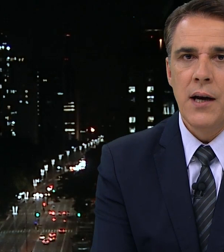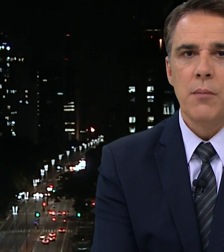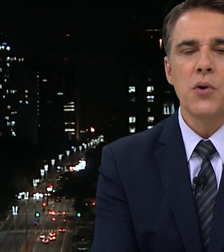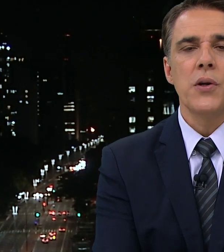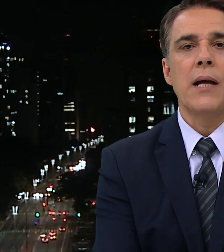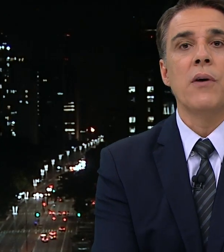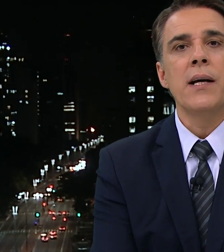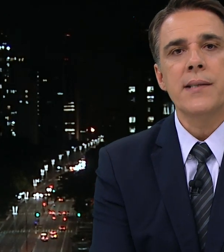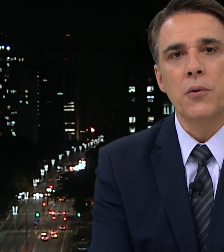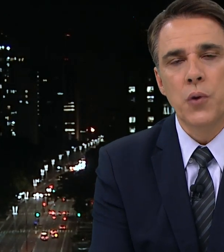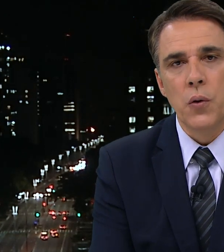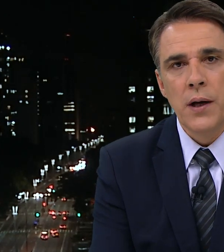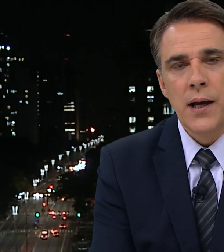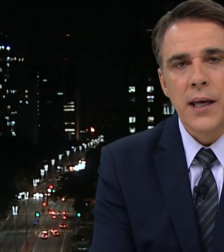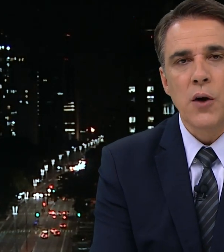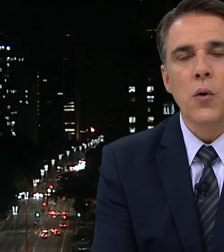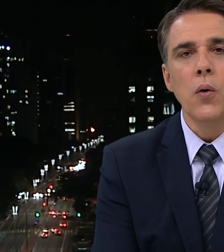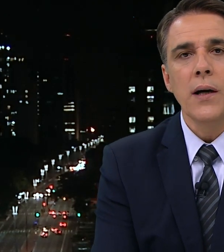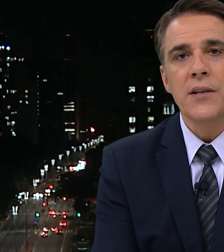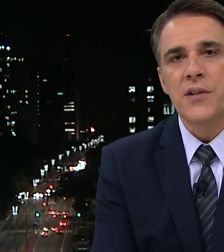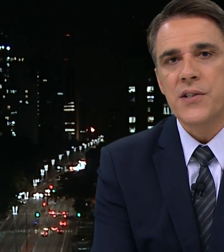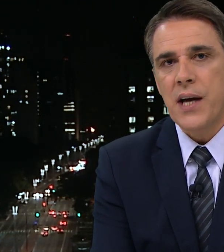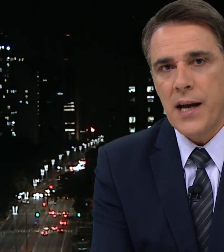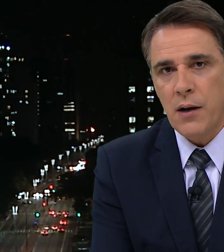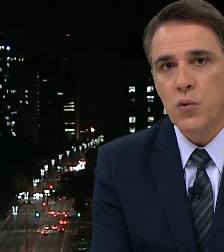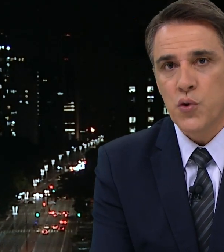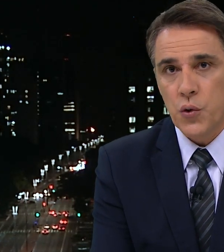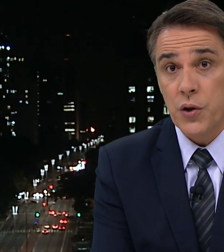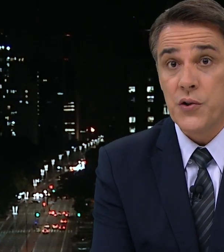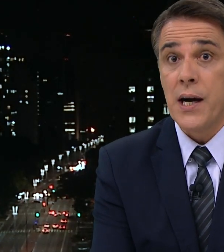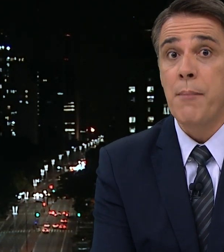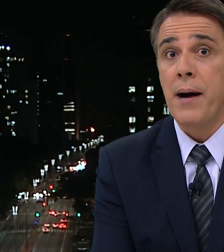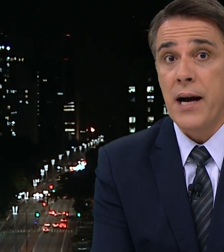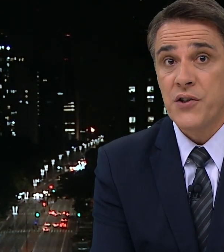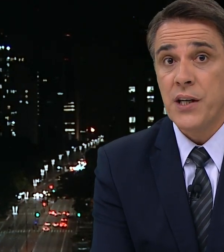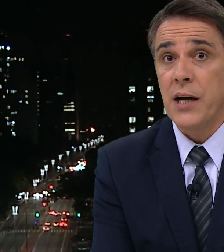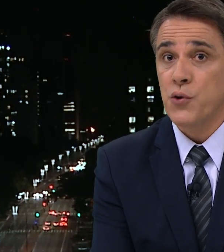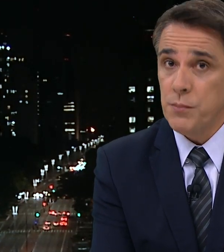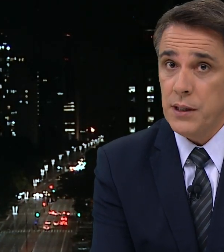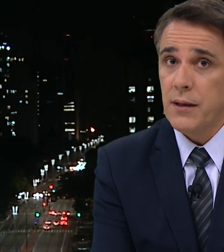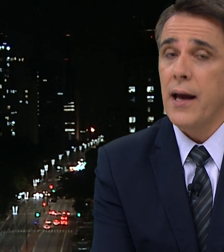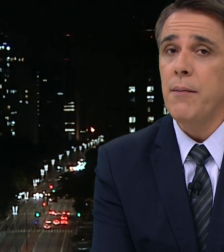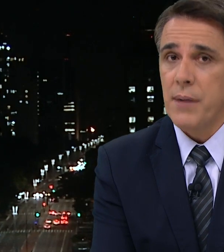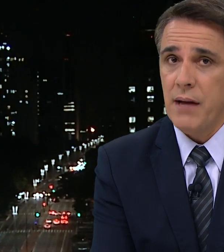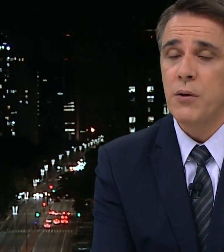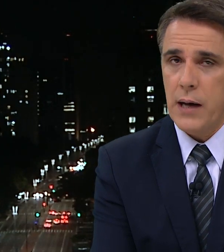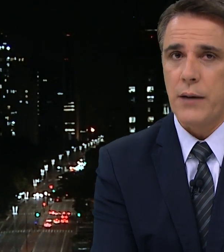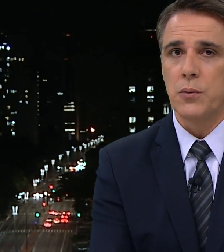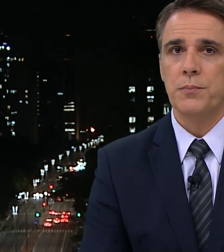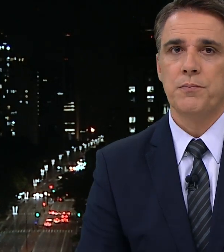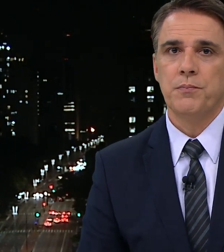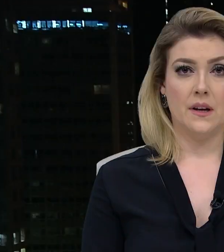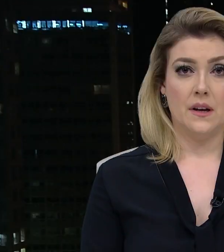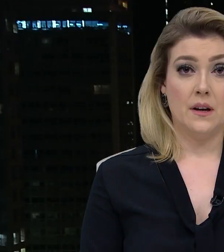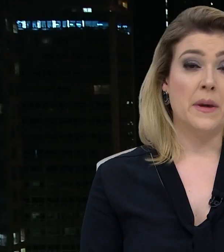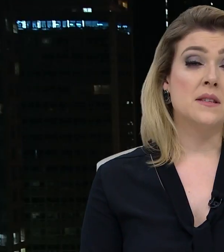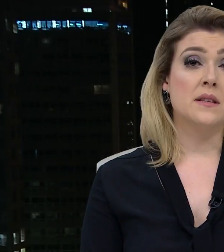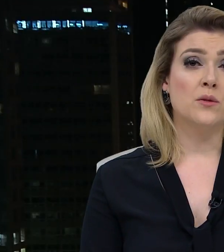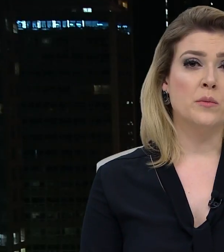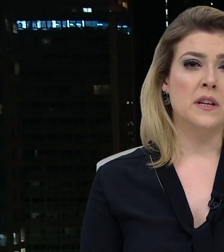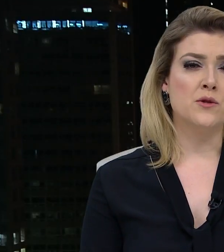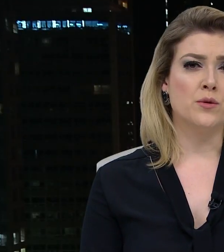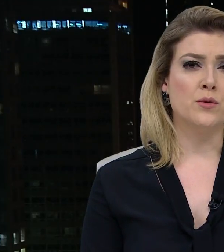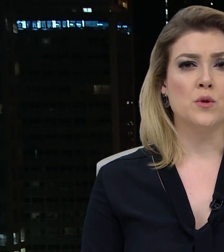josé levy bolsonaro ressaltou que concretizar o sonho de ramagem assumir em breve o cargo